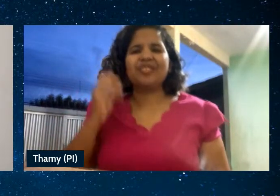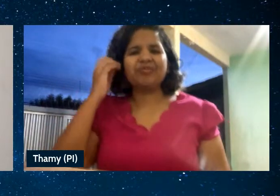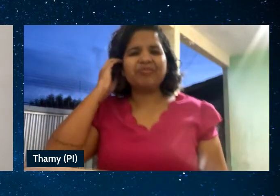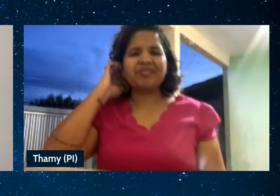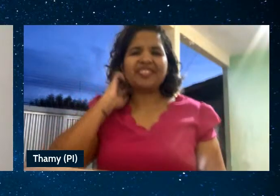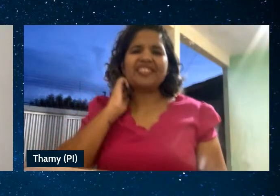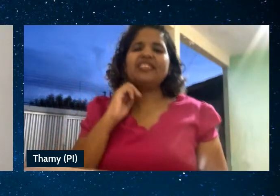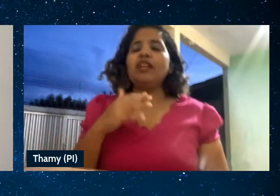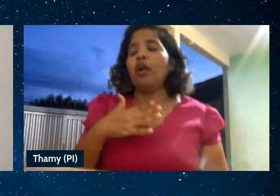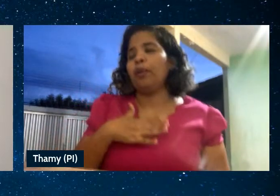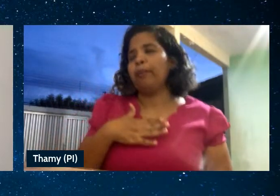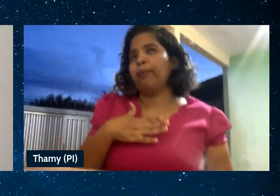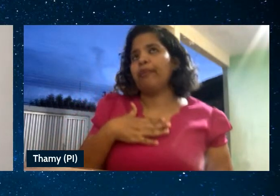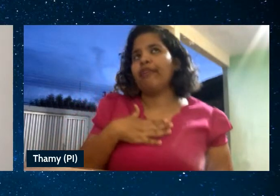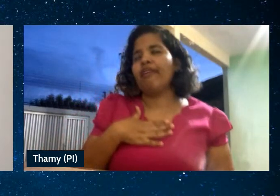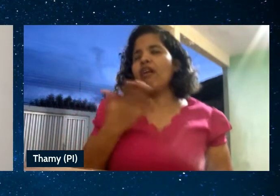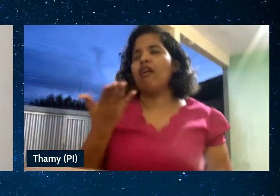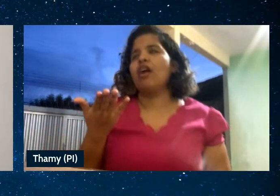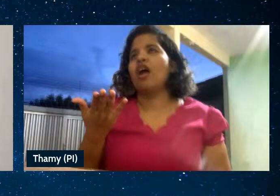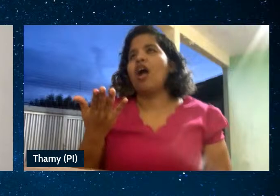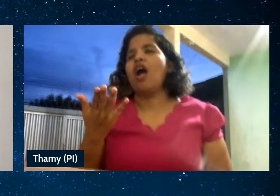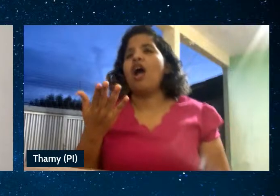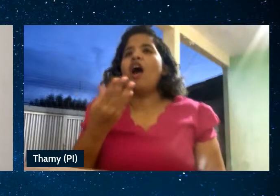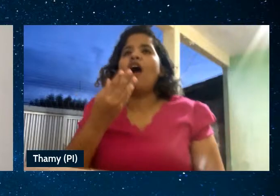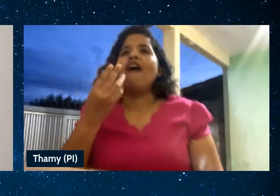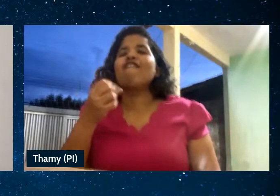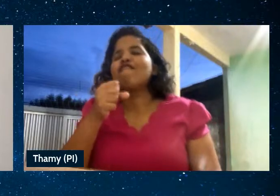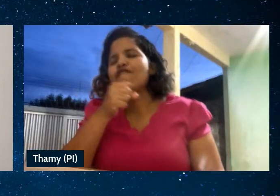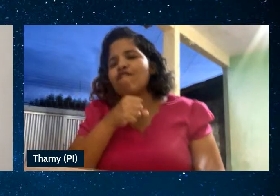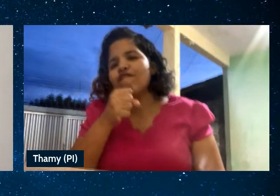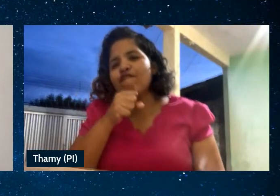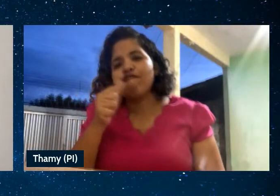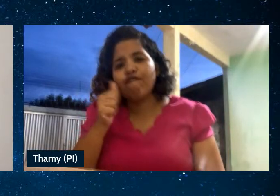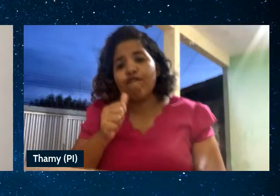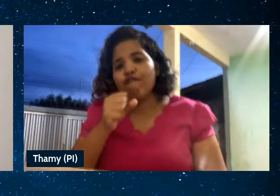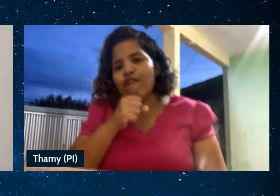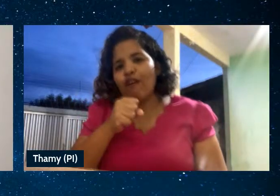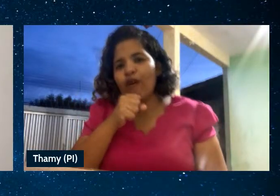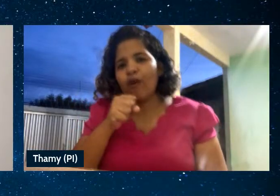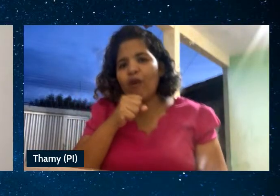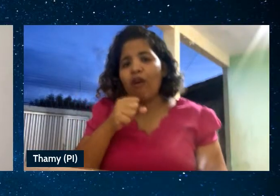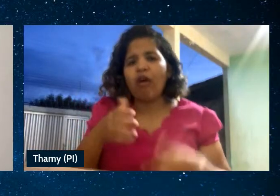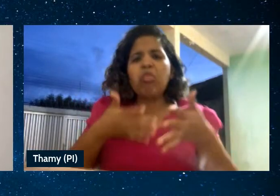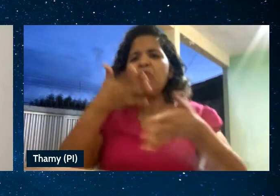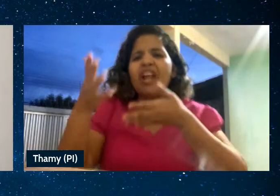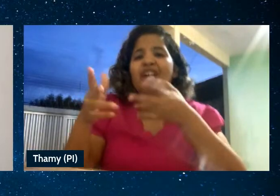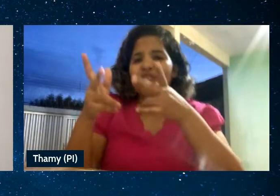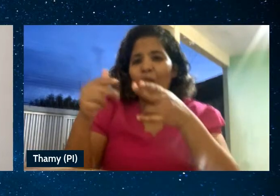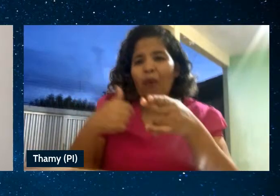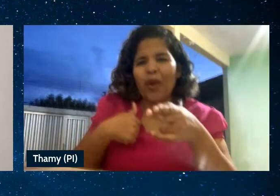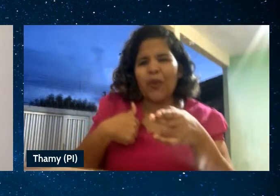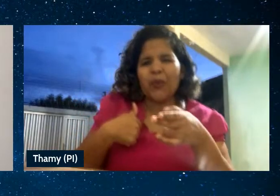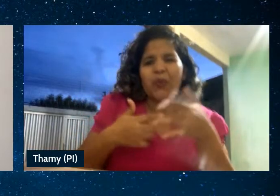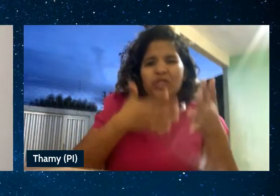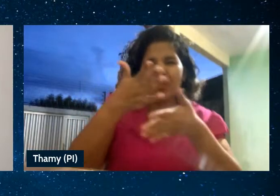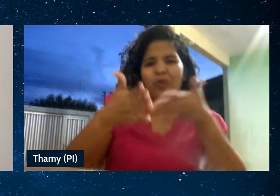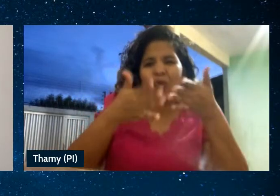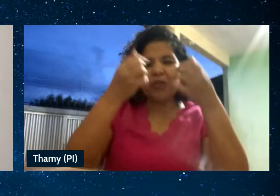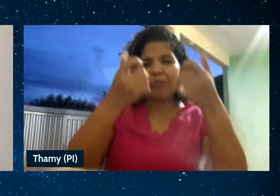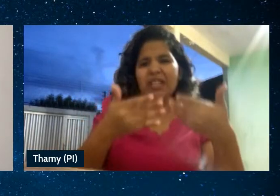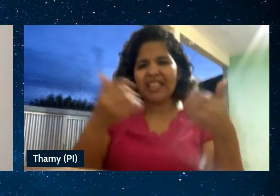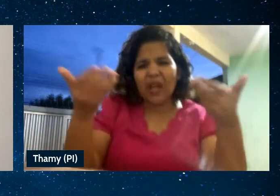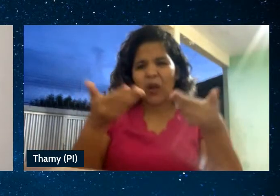estas palavras mas foi assim que me passou e aí eu fico pensando que quando a